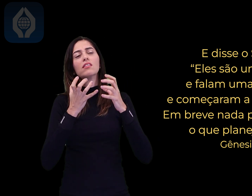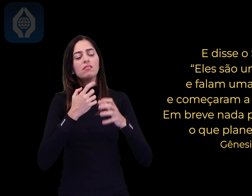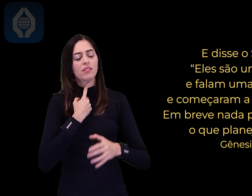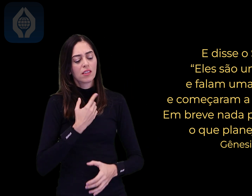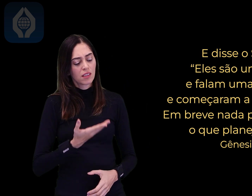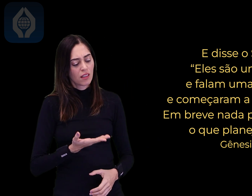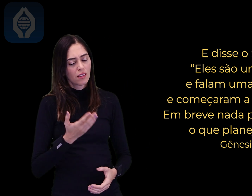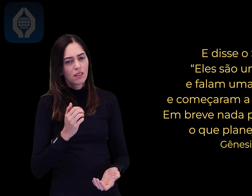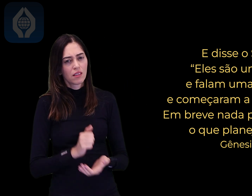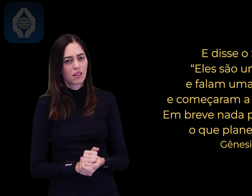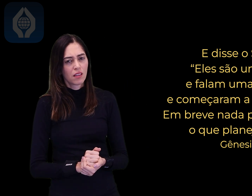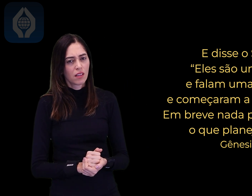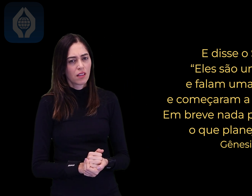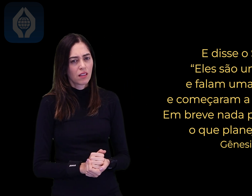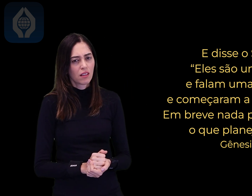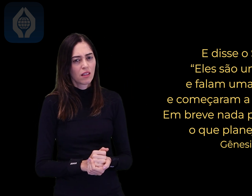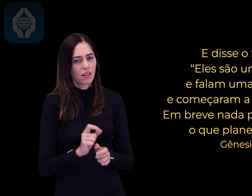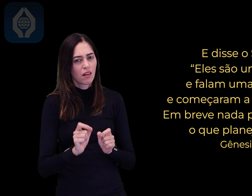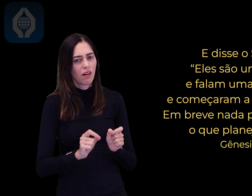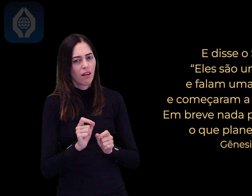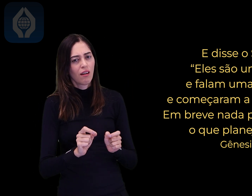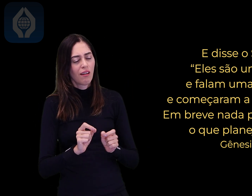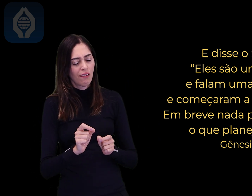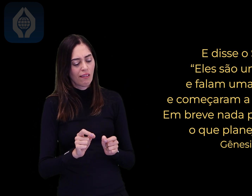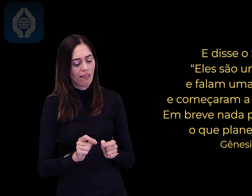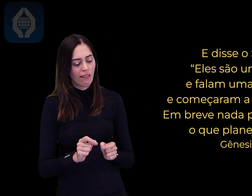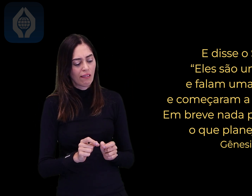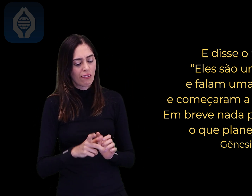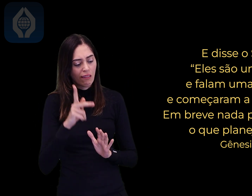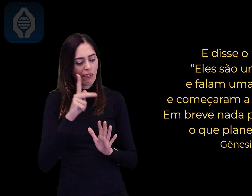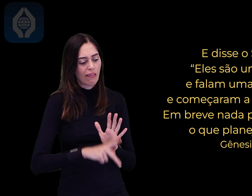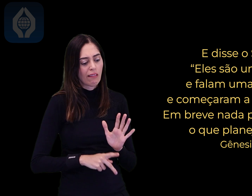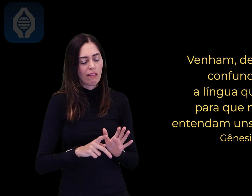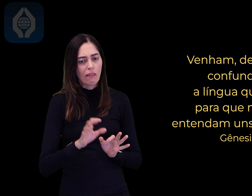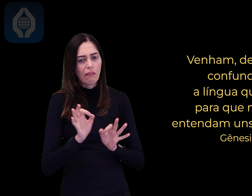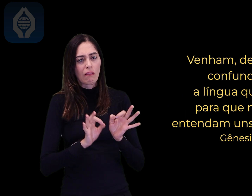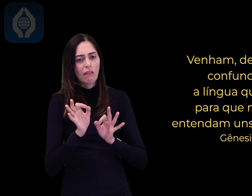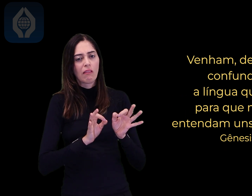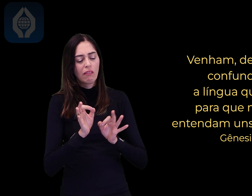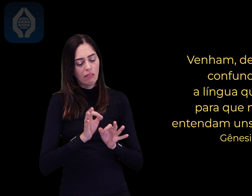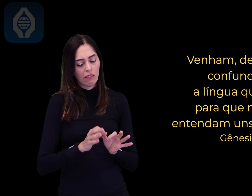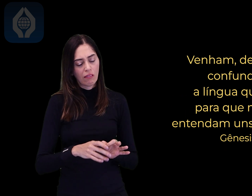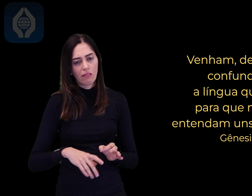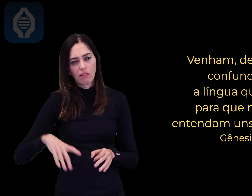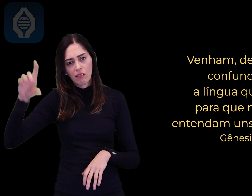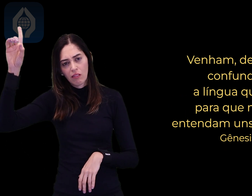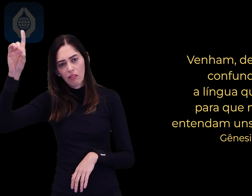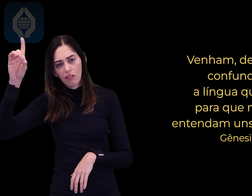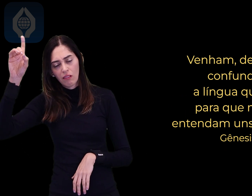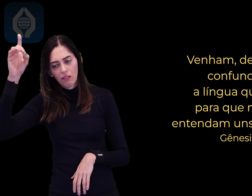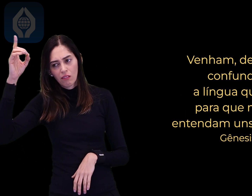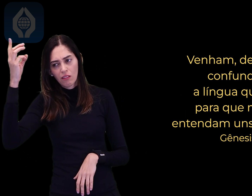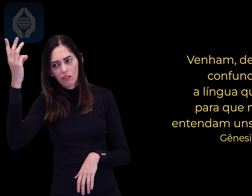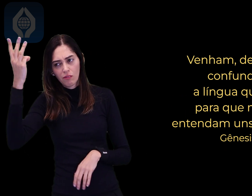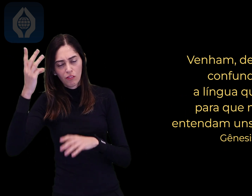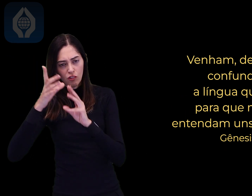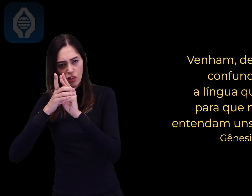Em breve nada poderá impedir o que planejam fazer. Venham, desçamos e confundamos a língua que